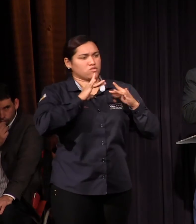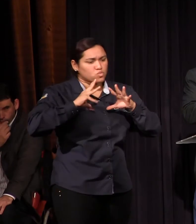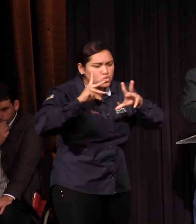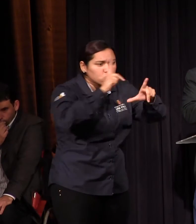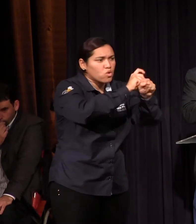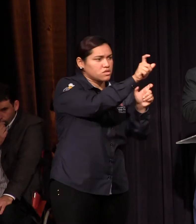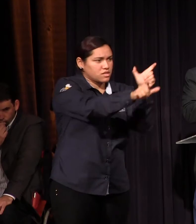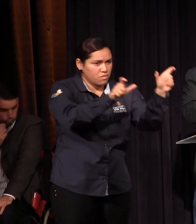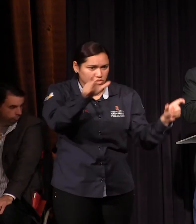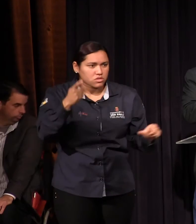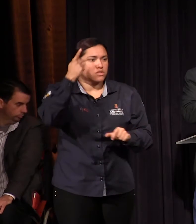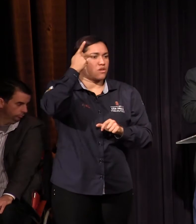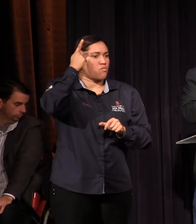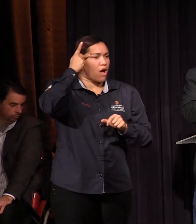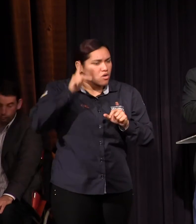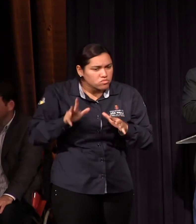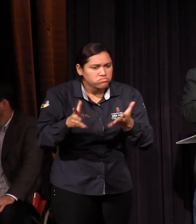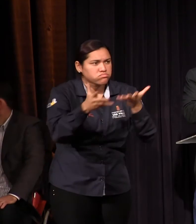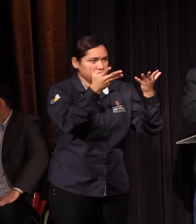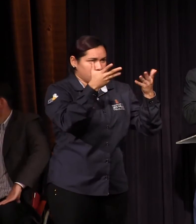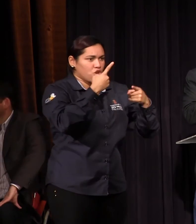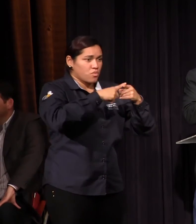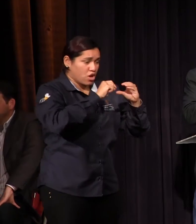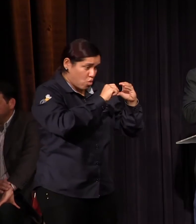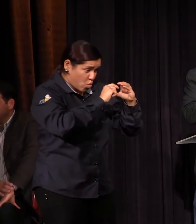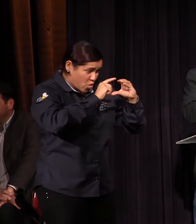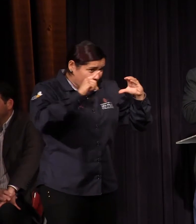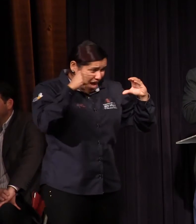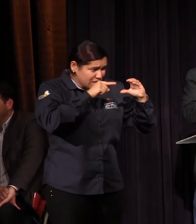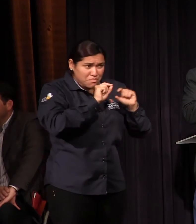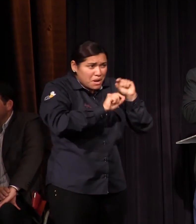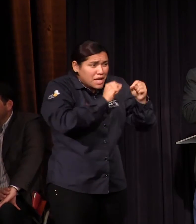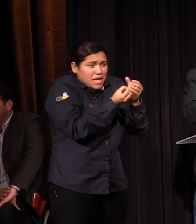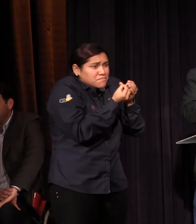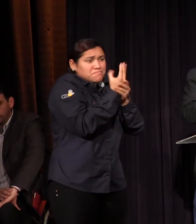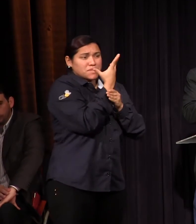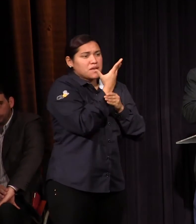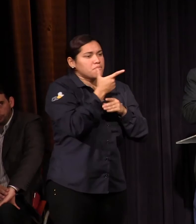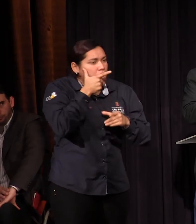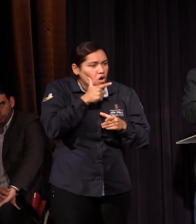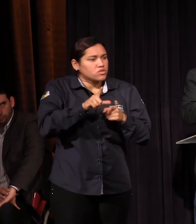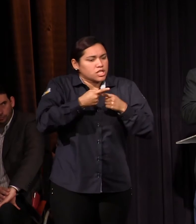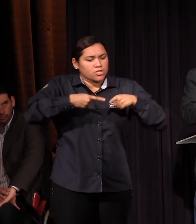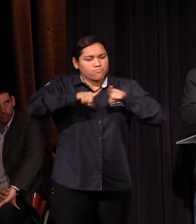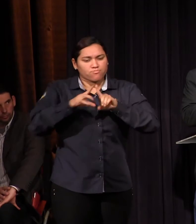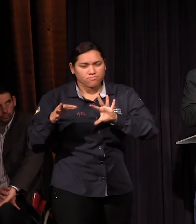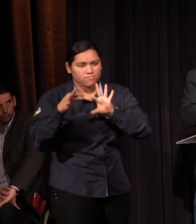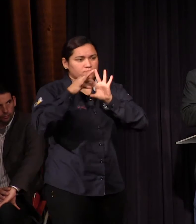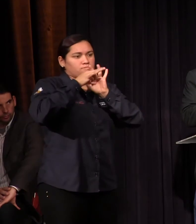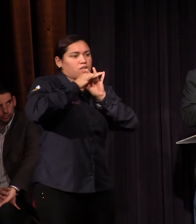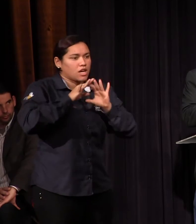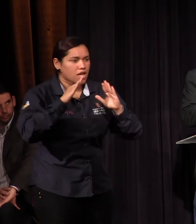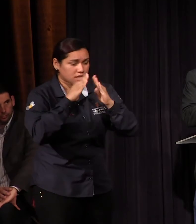cidade é com esse olhar que cresce foi constituído junto com ele a construção